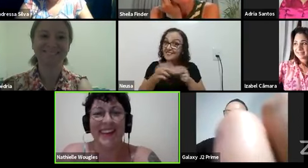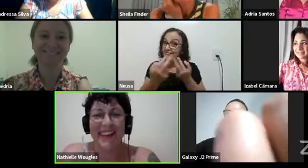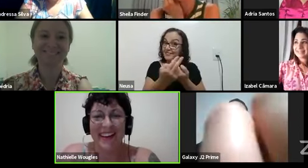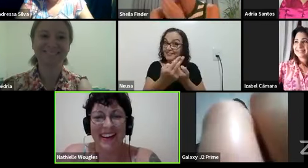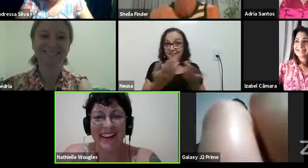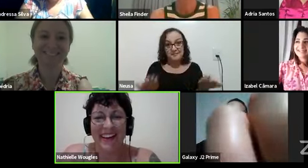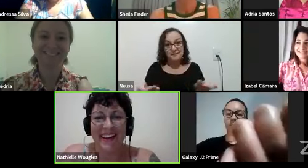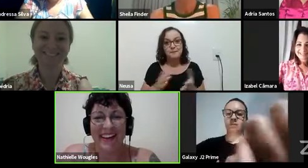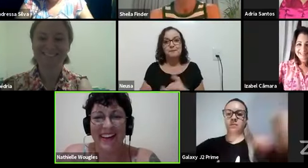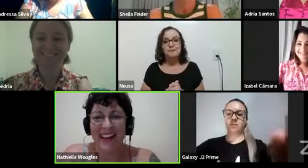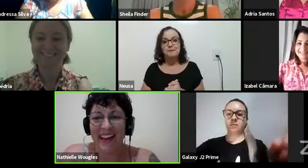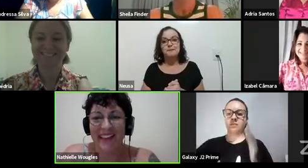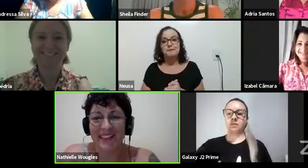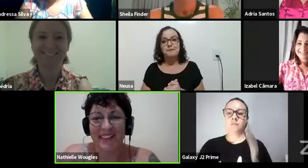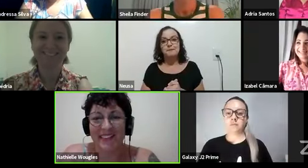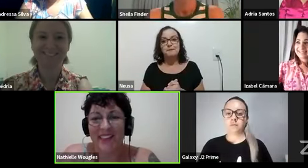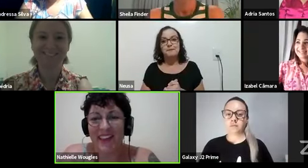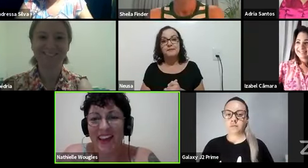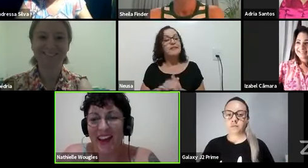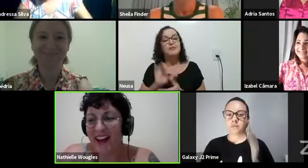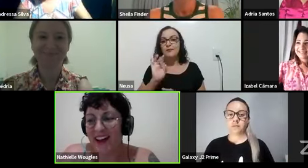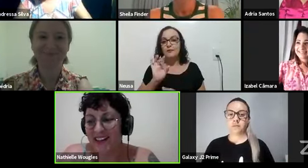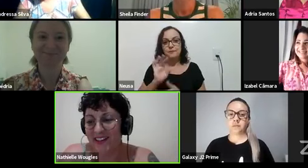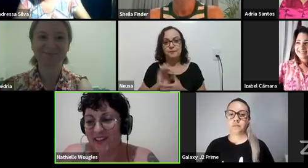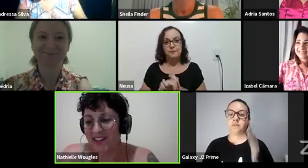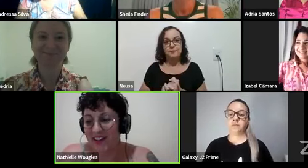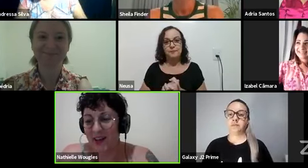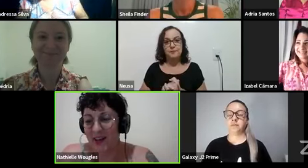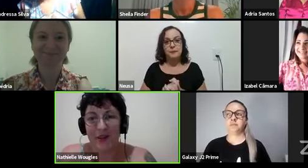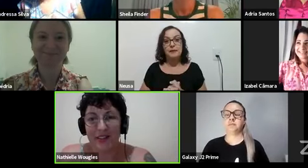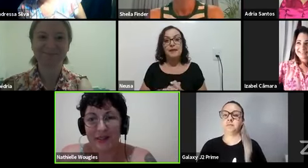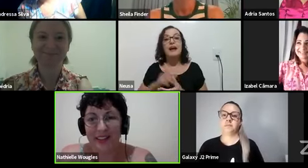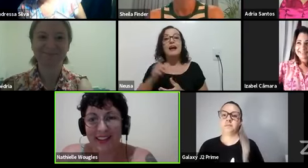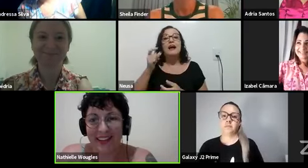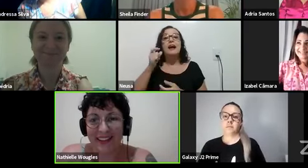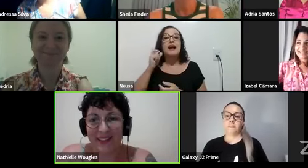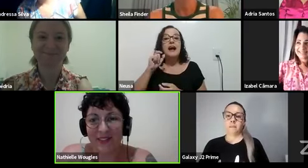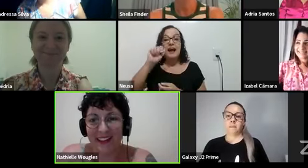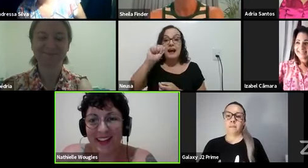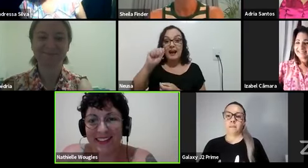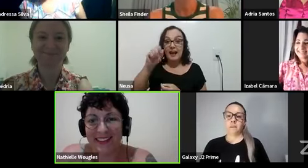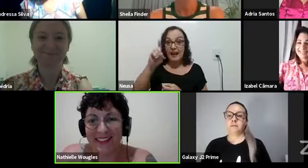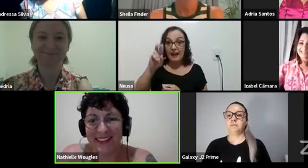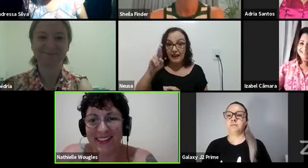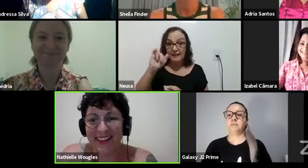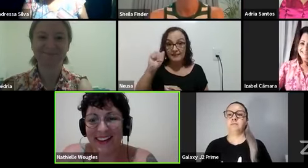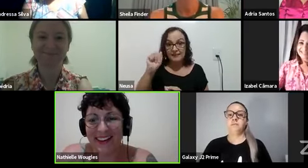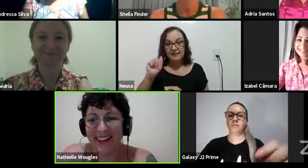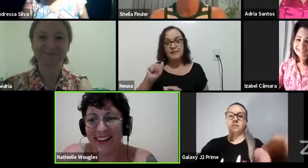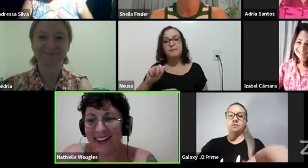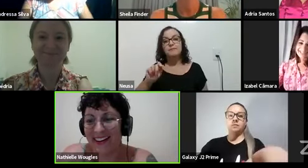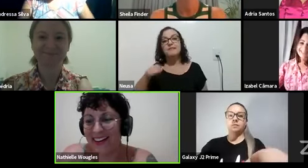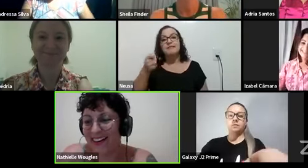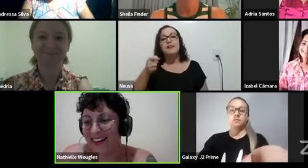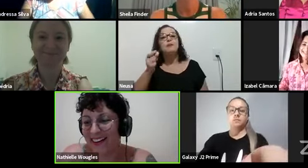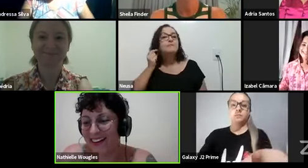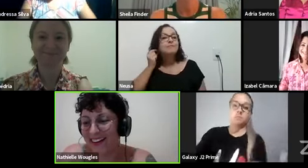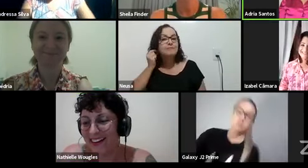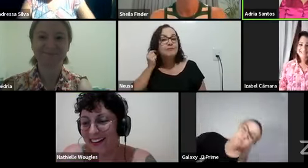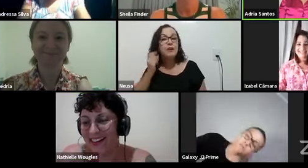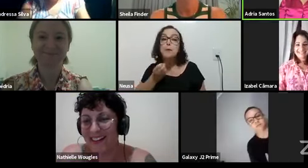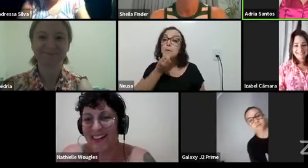verde. E é isso. Adria, você é a próxima que está aqui do meu lado.